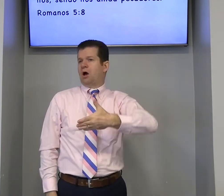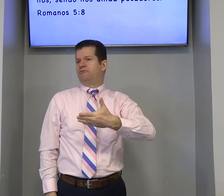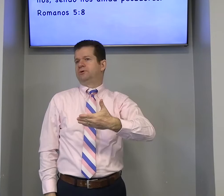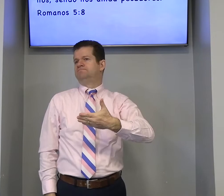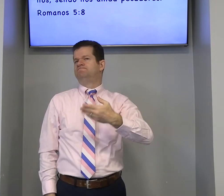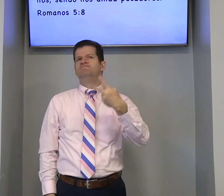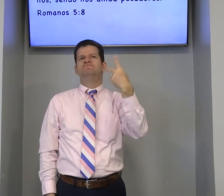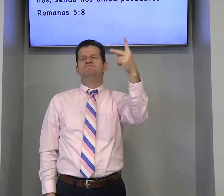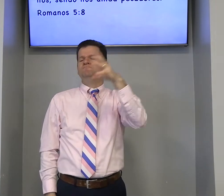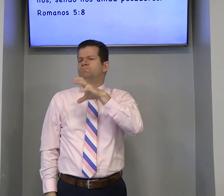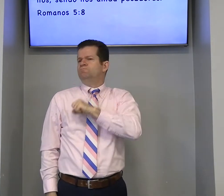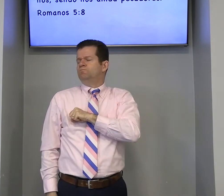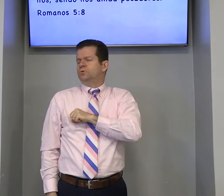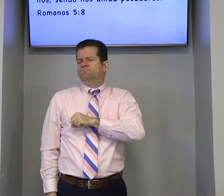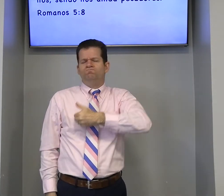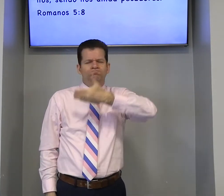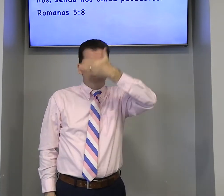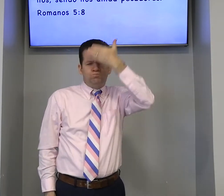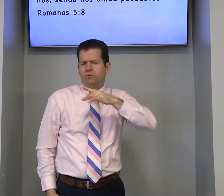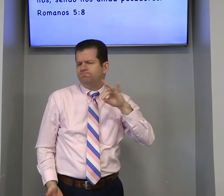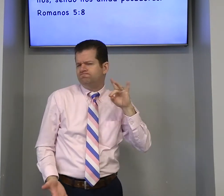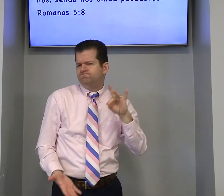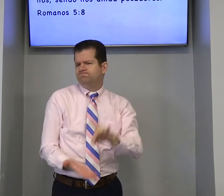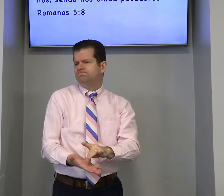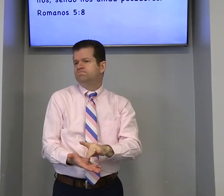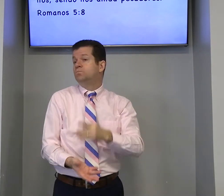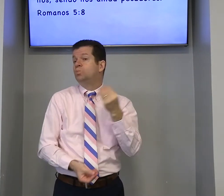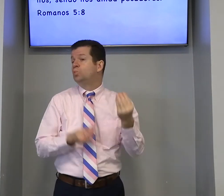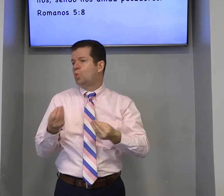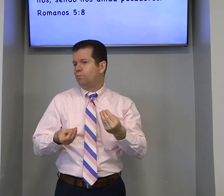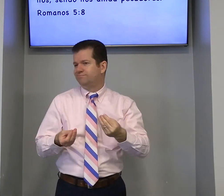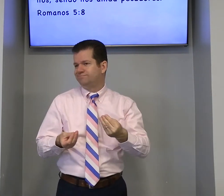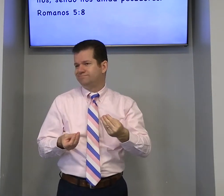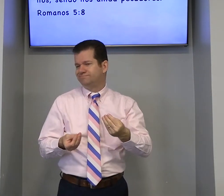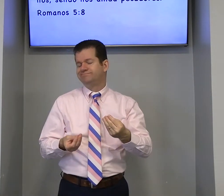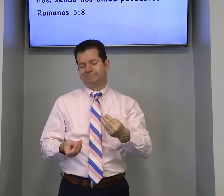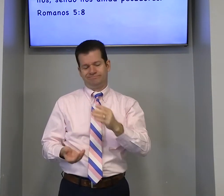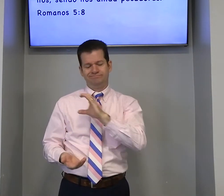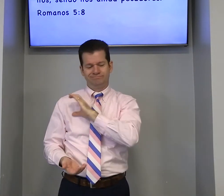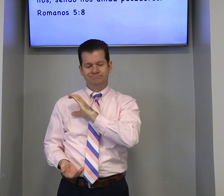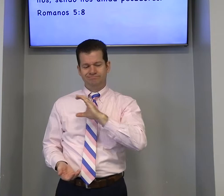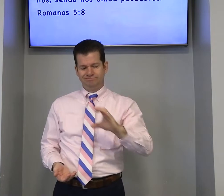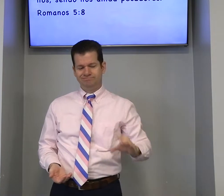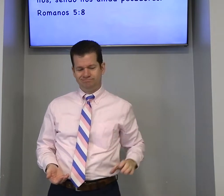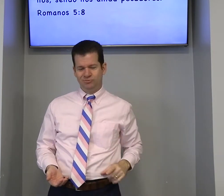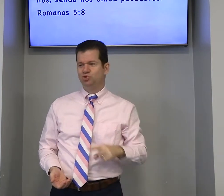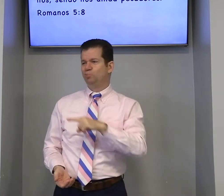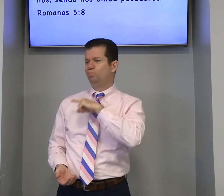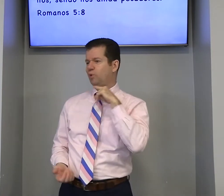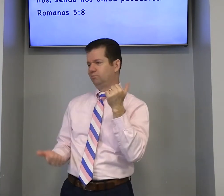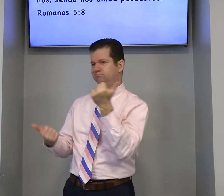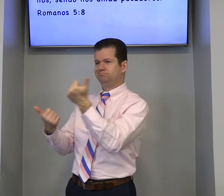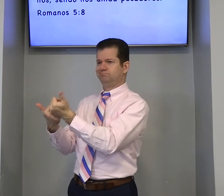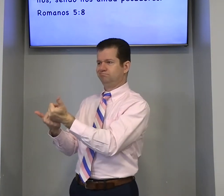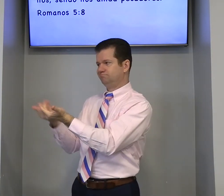Deus prova o seu amor para conosco, em que Cristo morreu